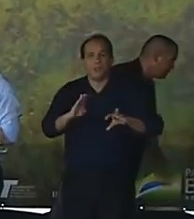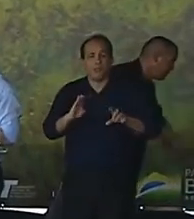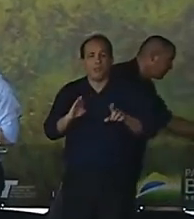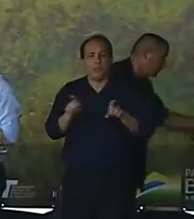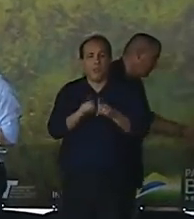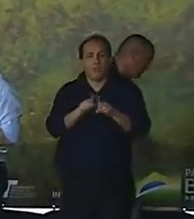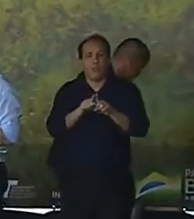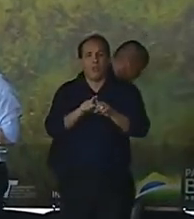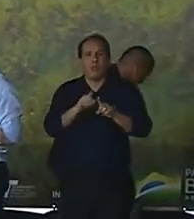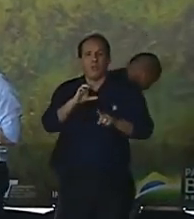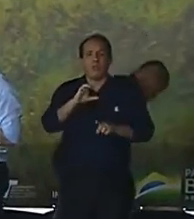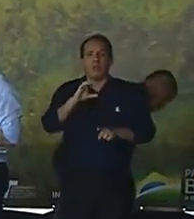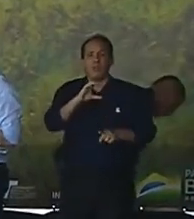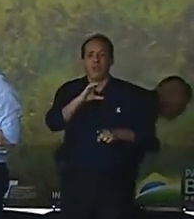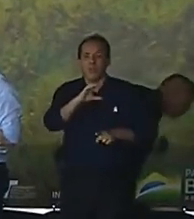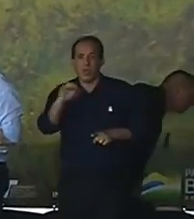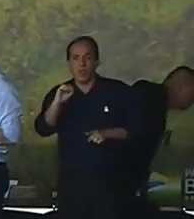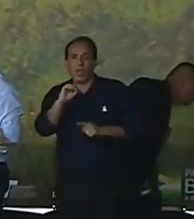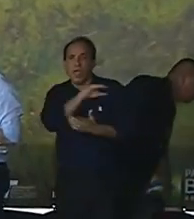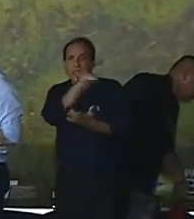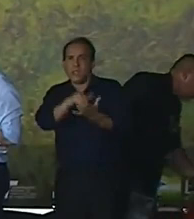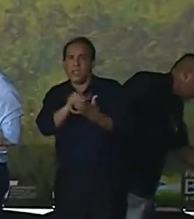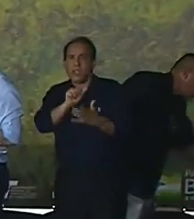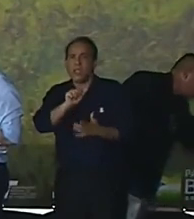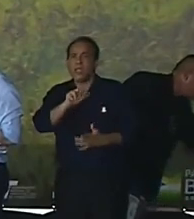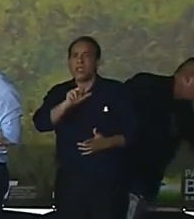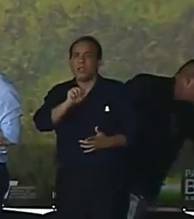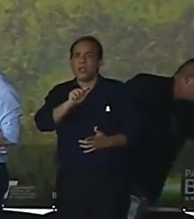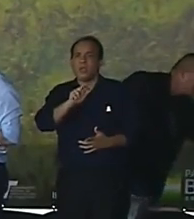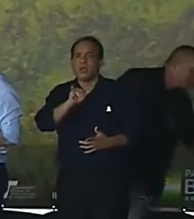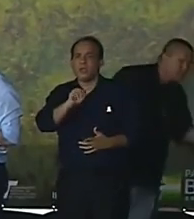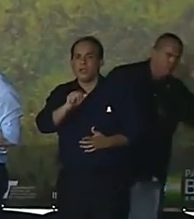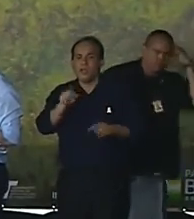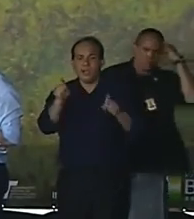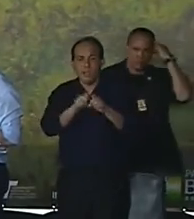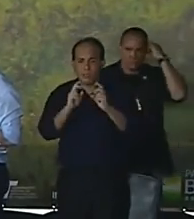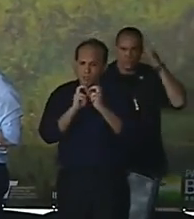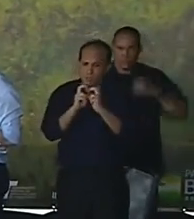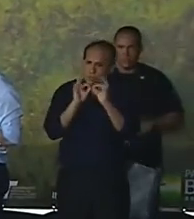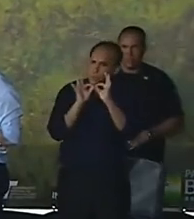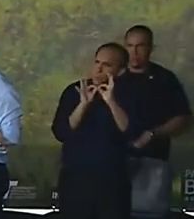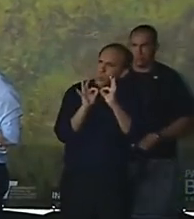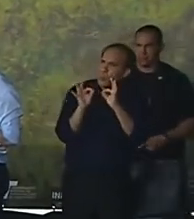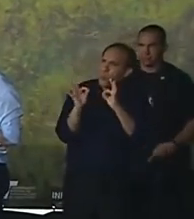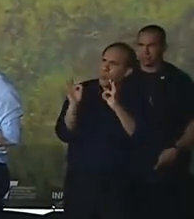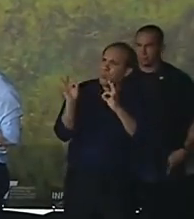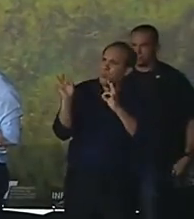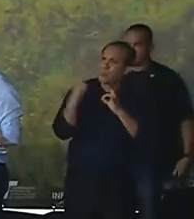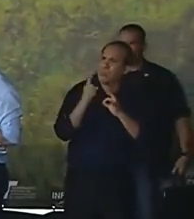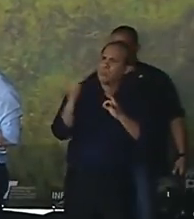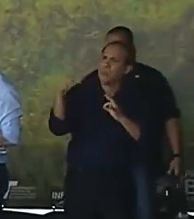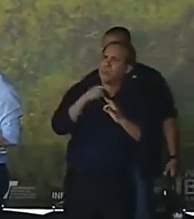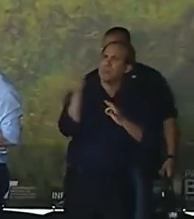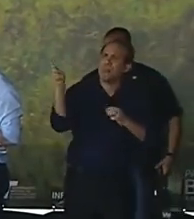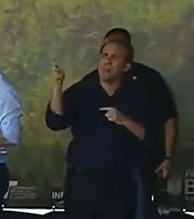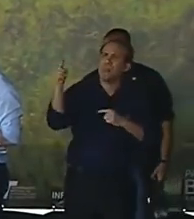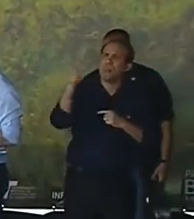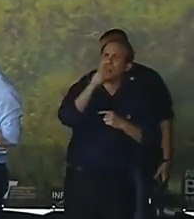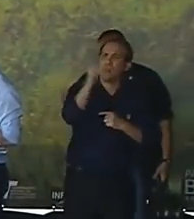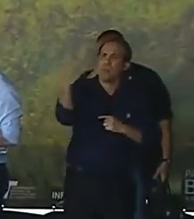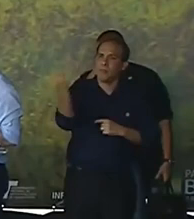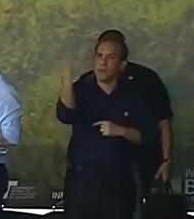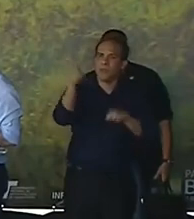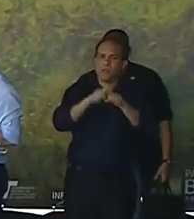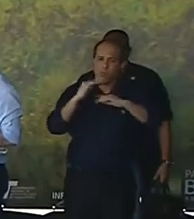no Centro-Oeste, entrando pela Araguaia, também será uma ferrovia extremamente importante. Assim como